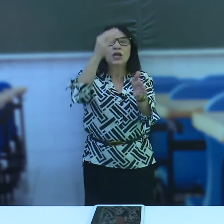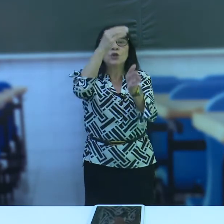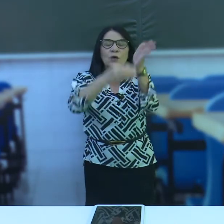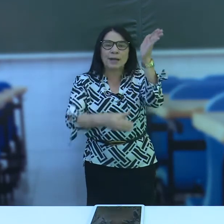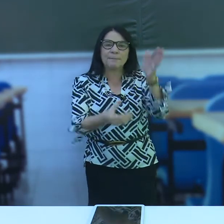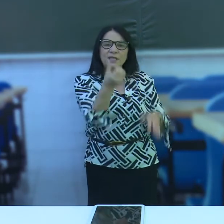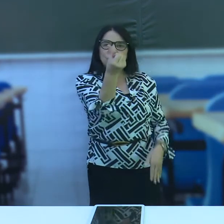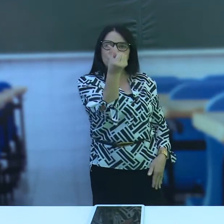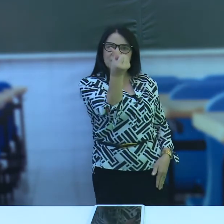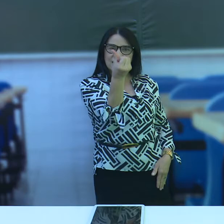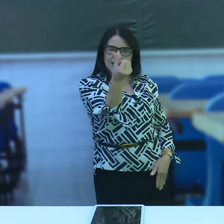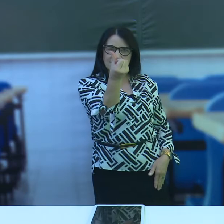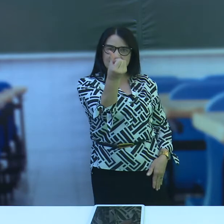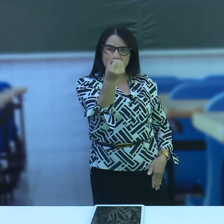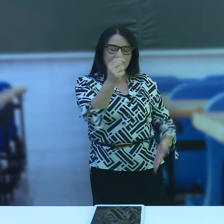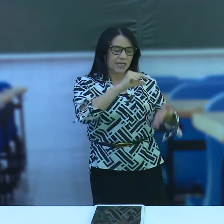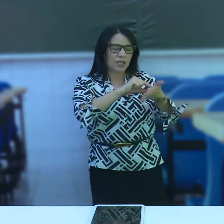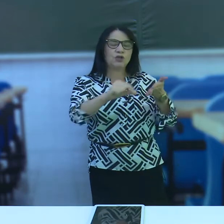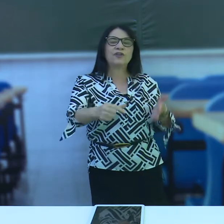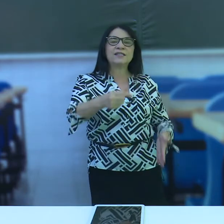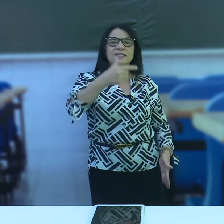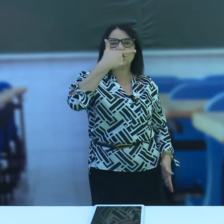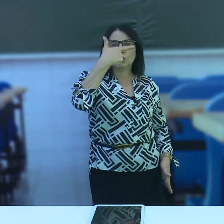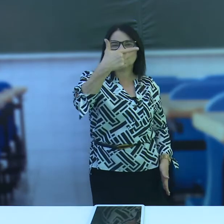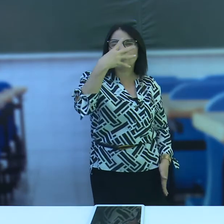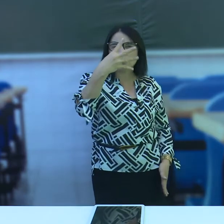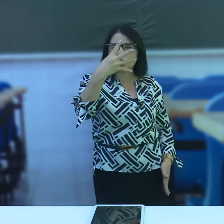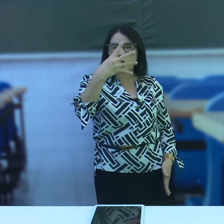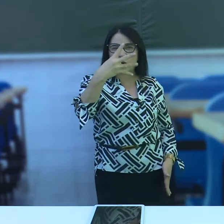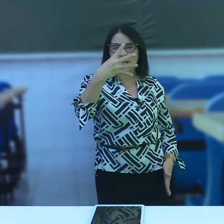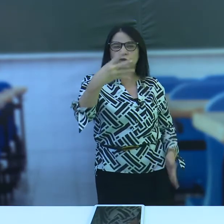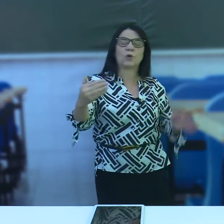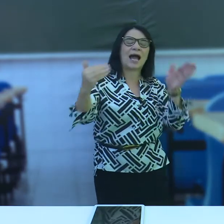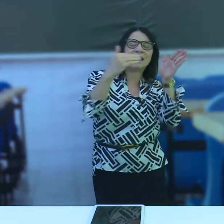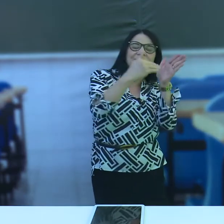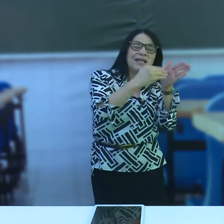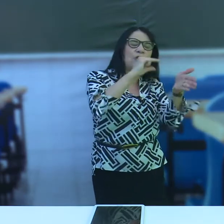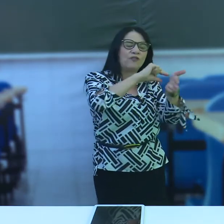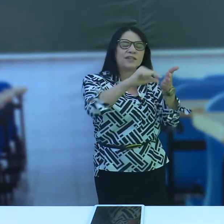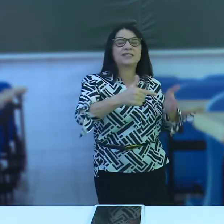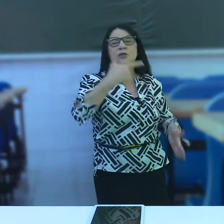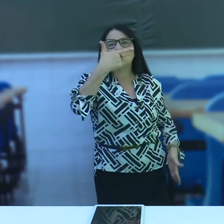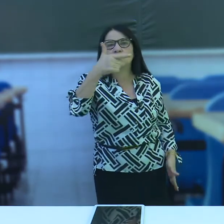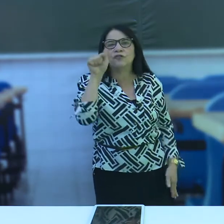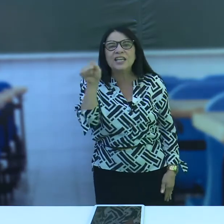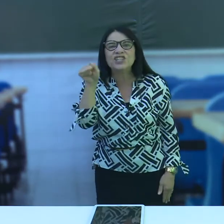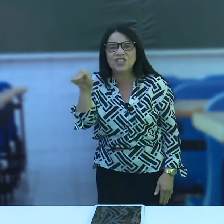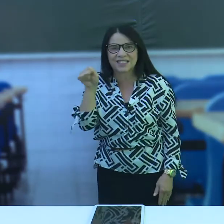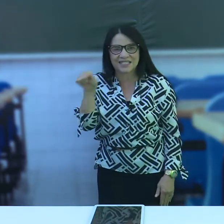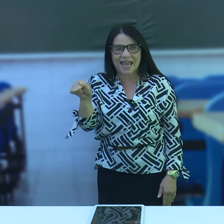no capítulo 6 e no versículo 24 até o versículo